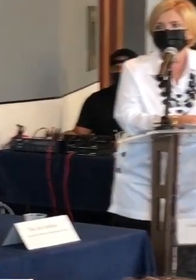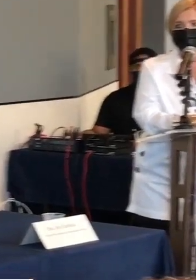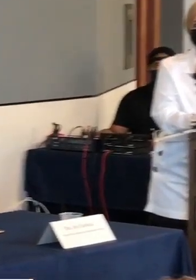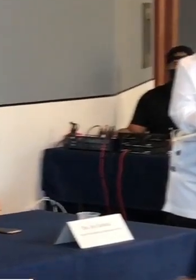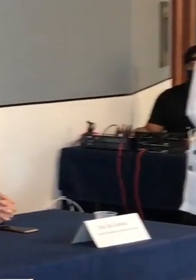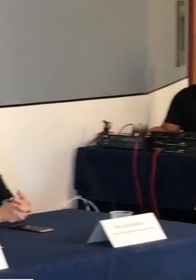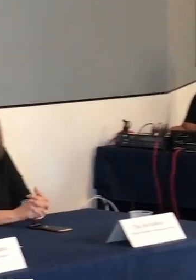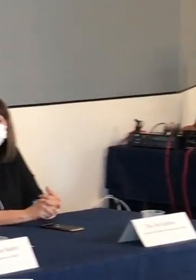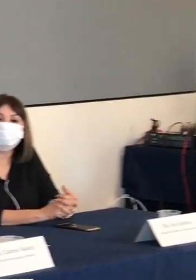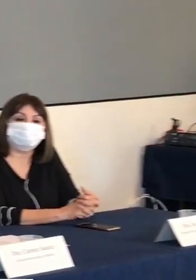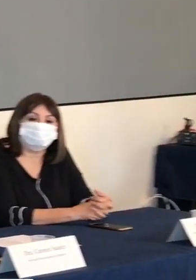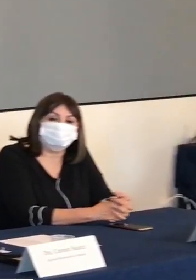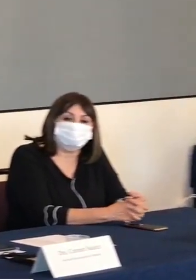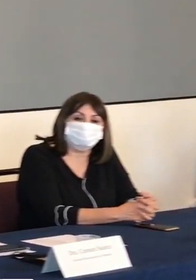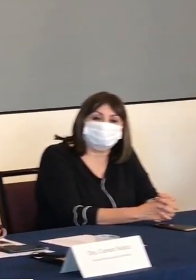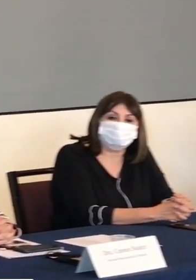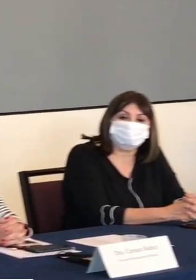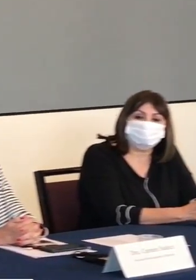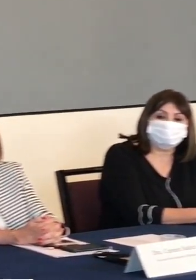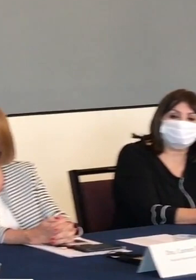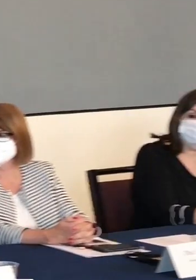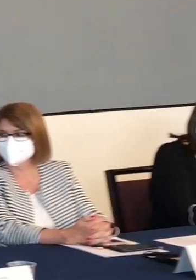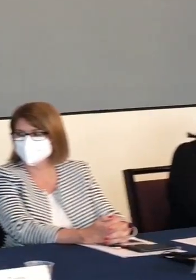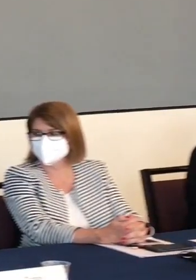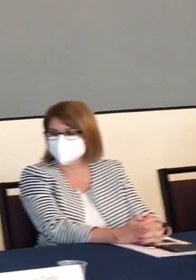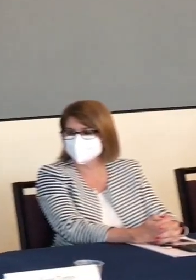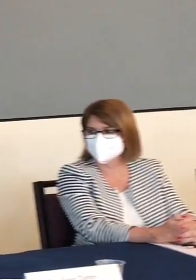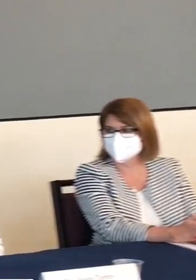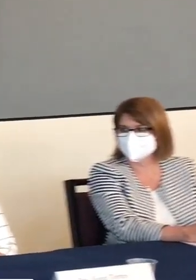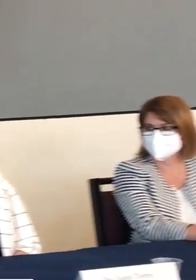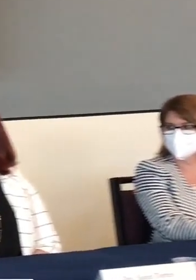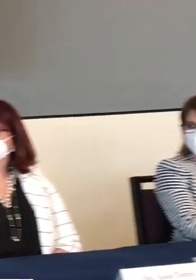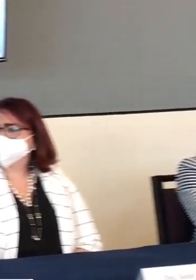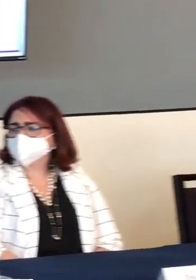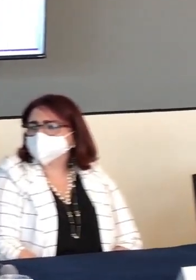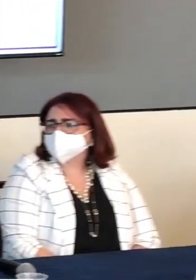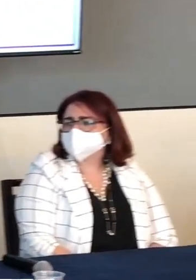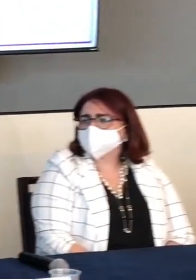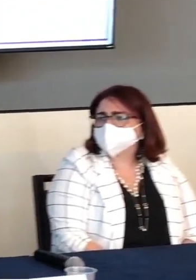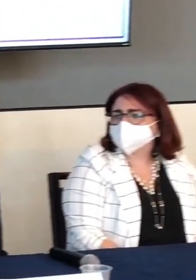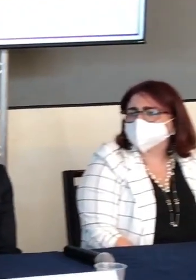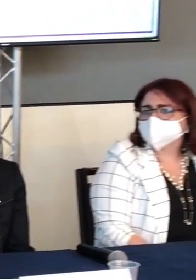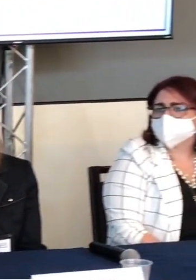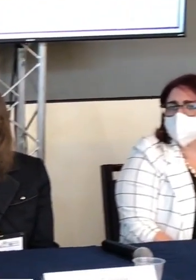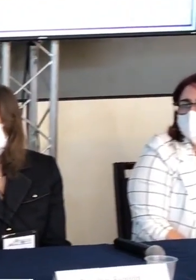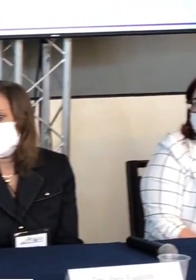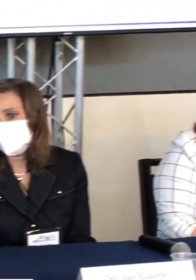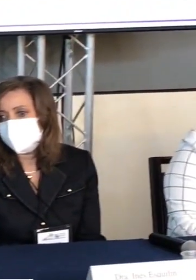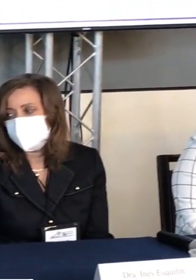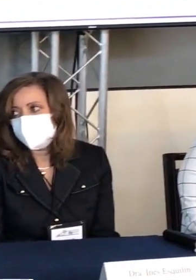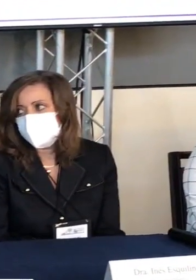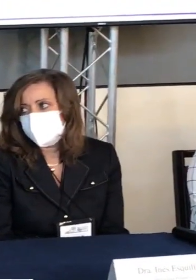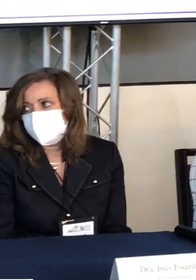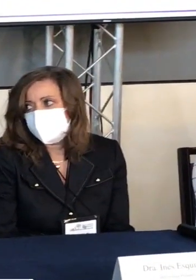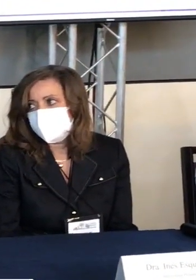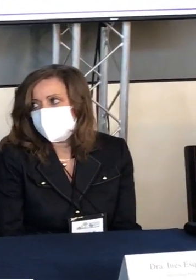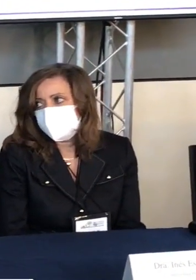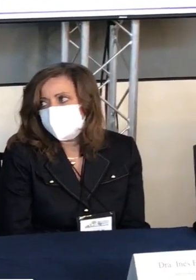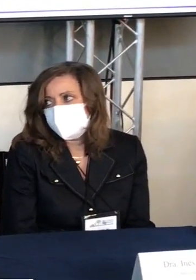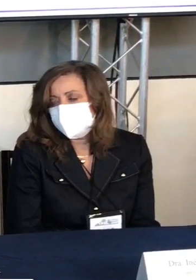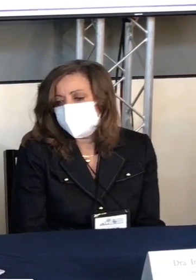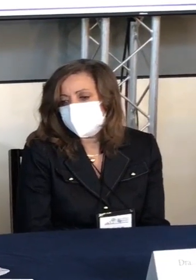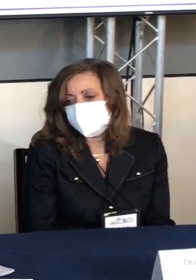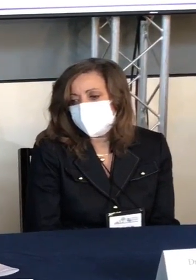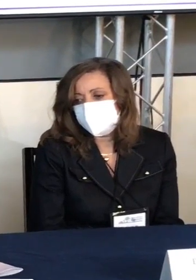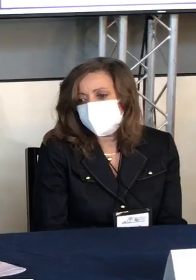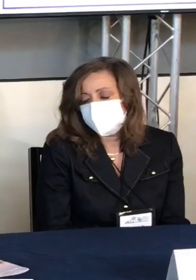se ha afectado las visitas. Antes, especialmente era el grupo de preadolescentes y adolescentes, una